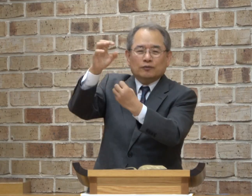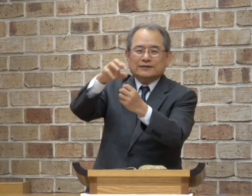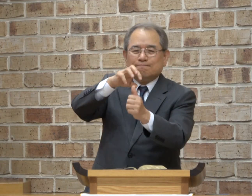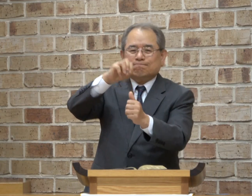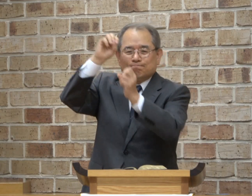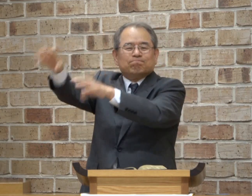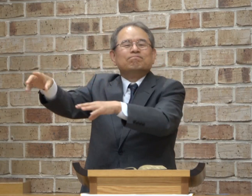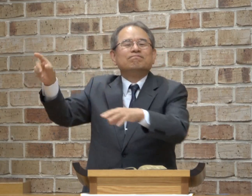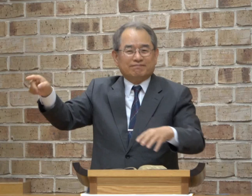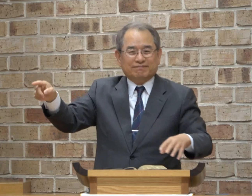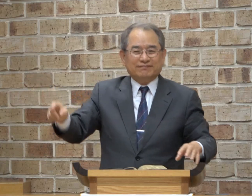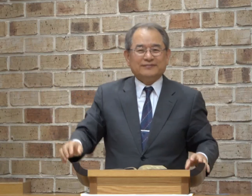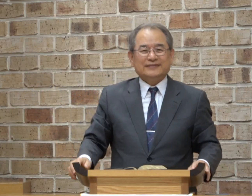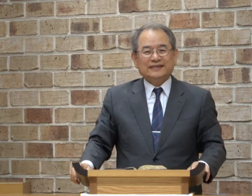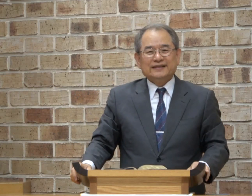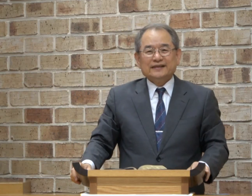유배지에서 섬에